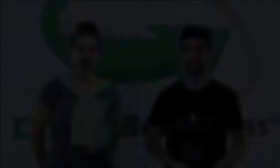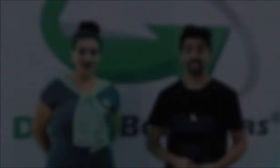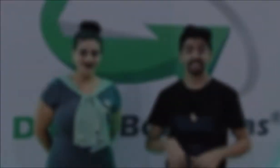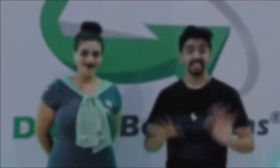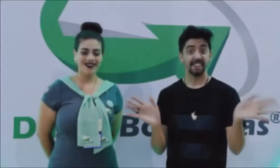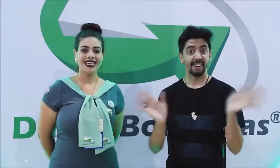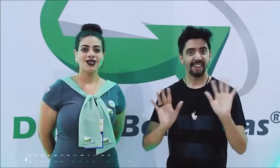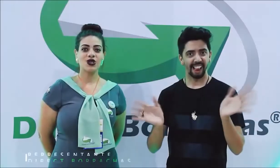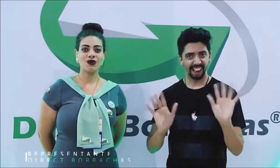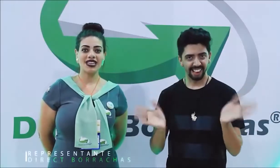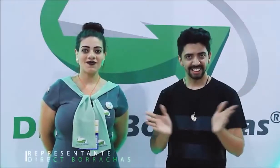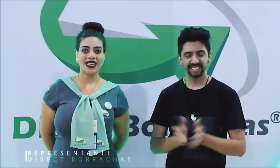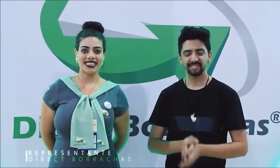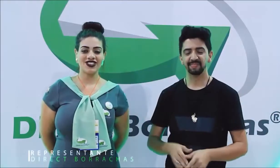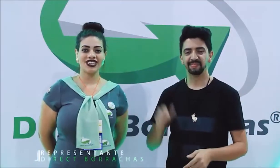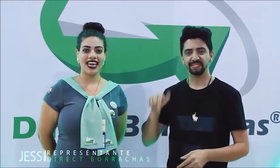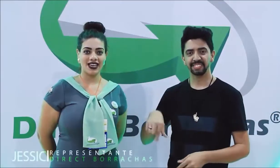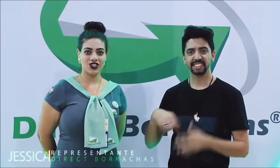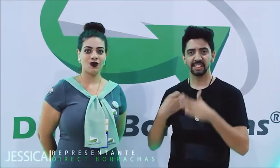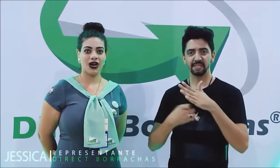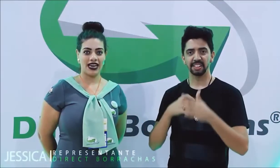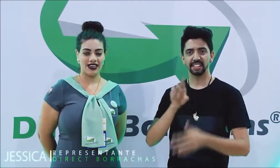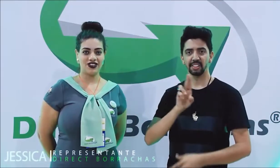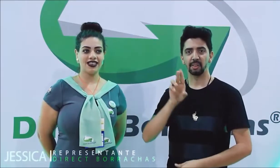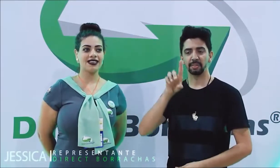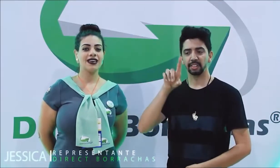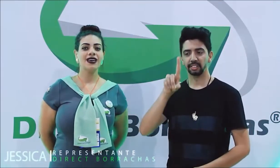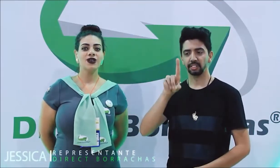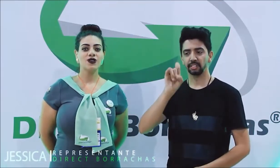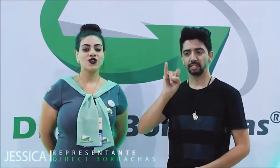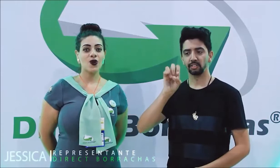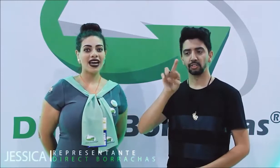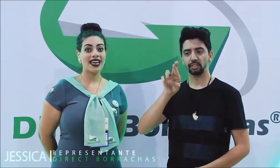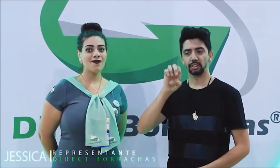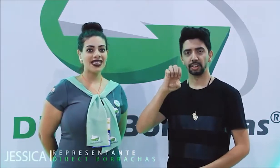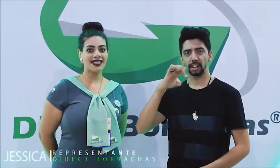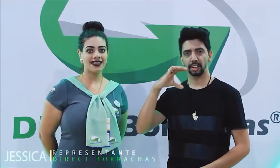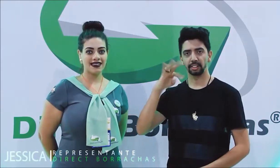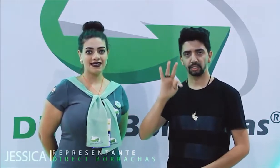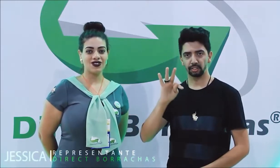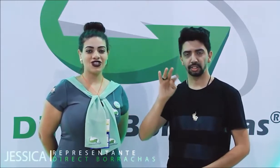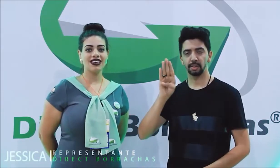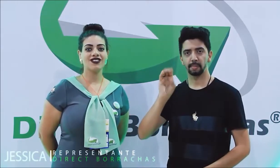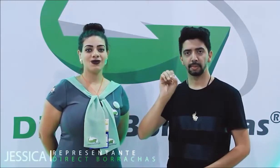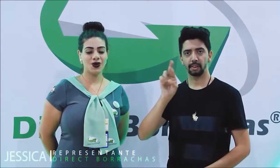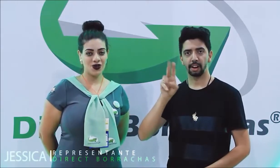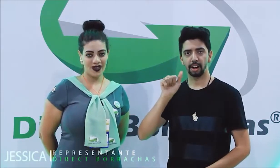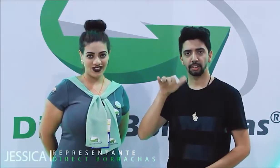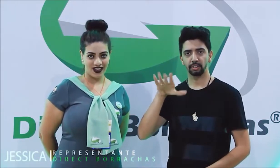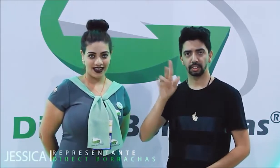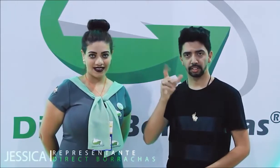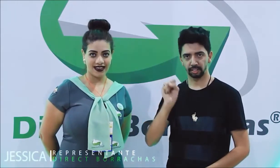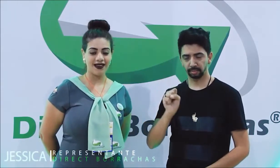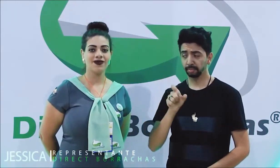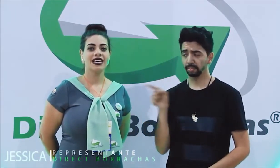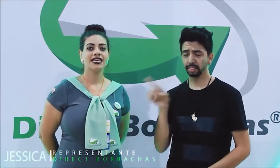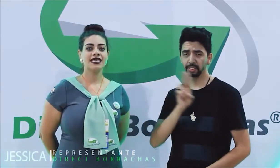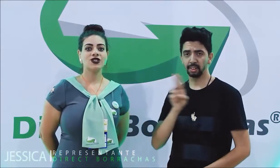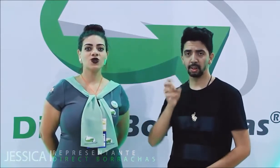Olá, somos da empresa Direct Borrachas, sou a representante, meu nome é Jéssica, sejam